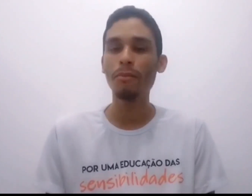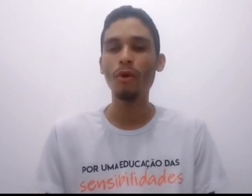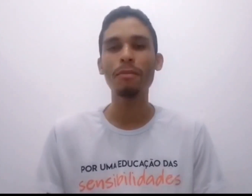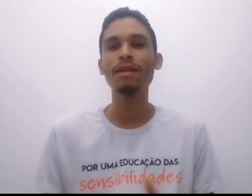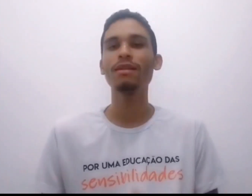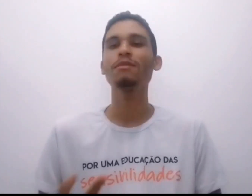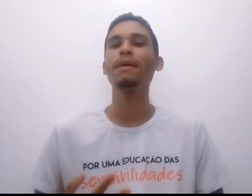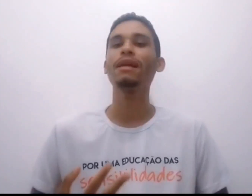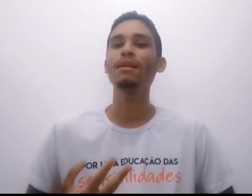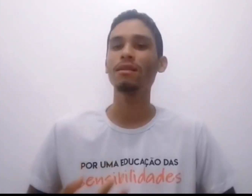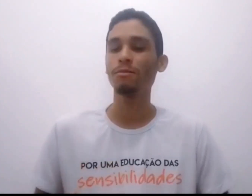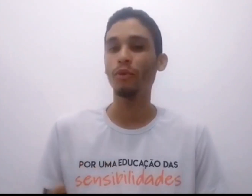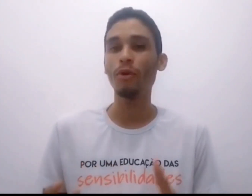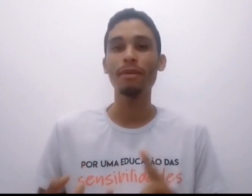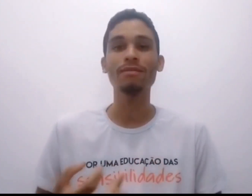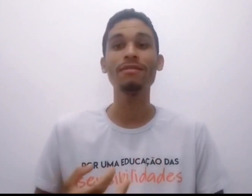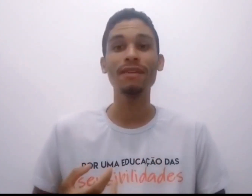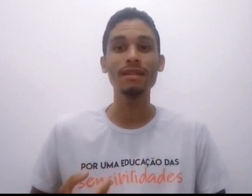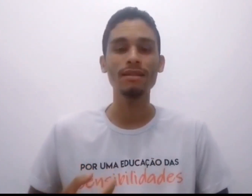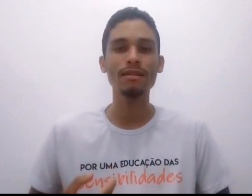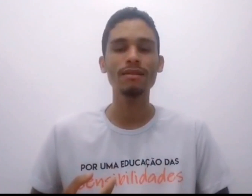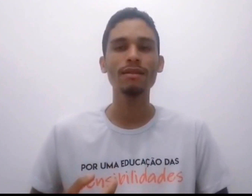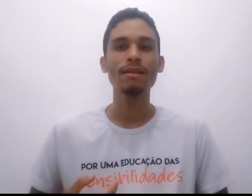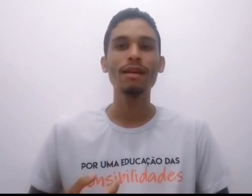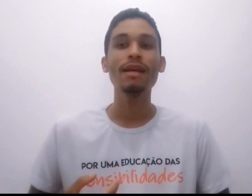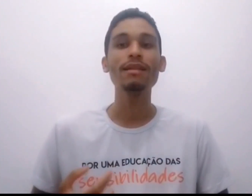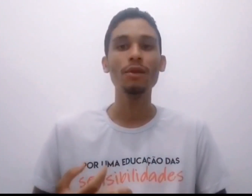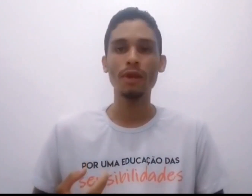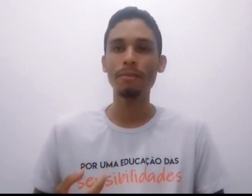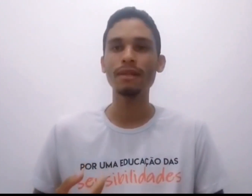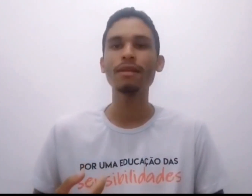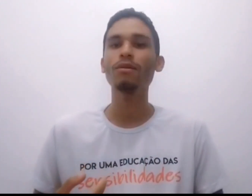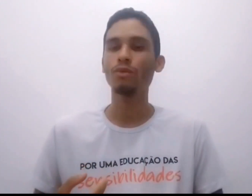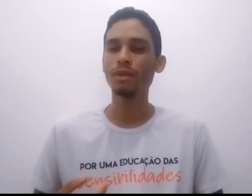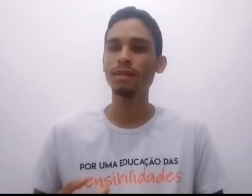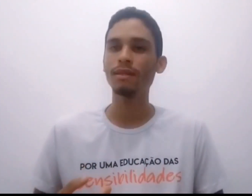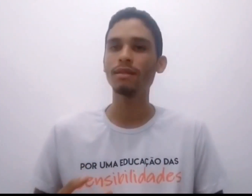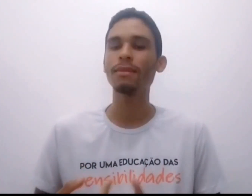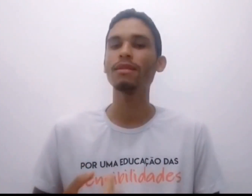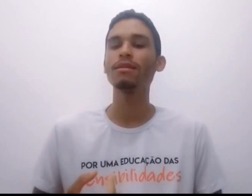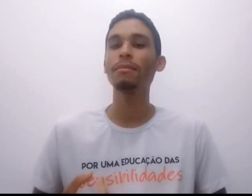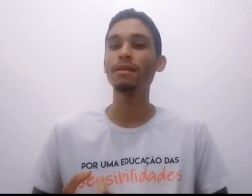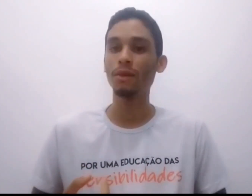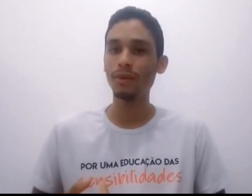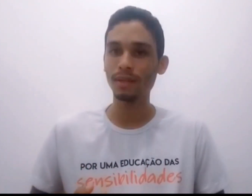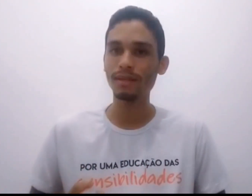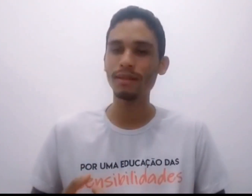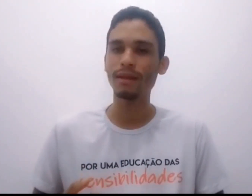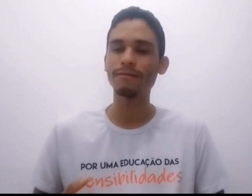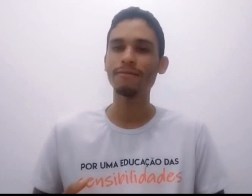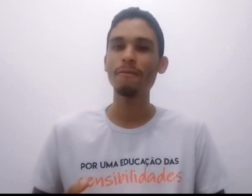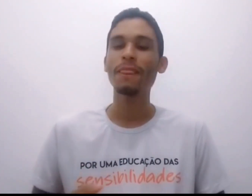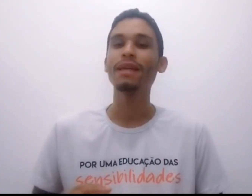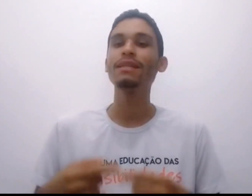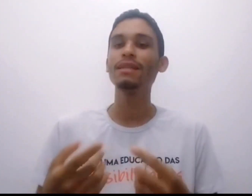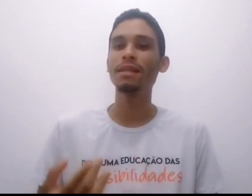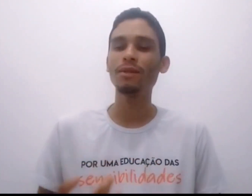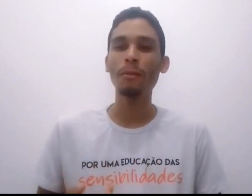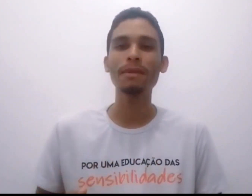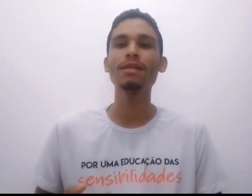própria, ele tem experiências próprias, vivências. Ele tem o que aprender, com certeza, mas ele também tem o que ensinar. Ele tem direito à opinião,